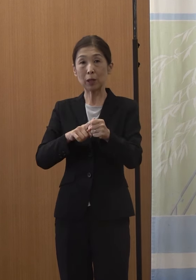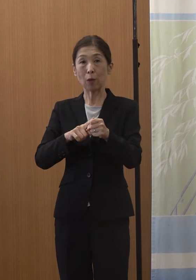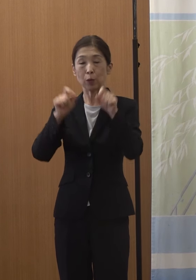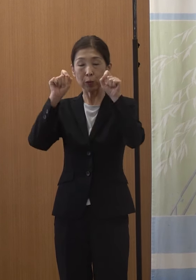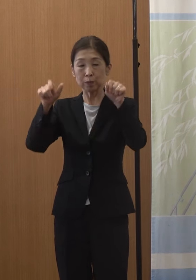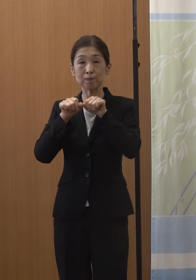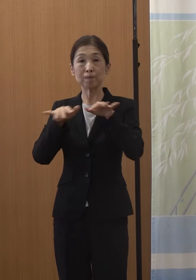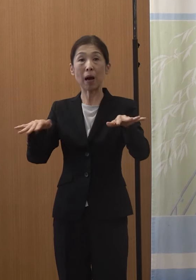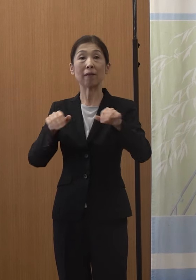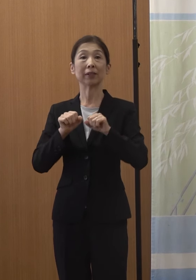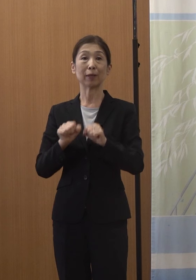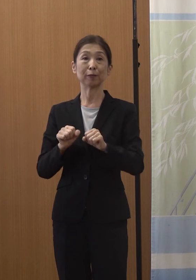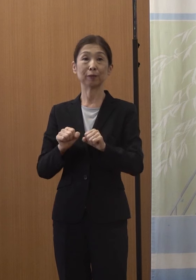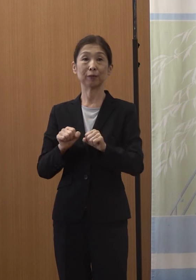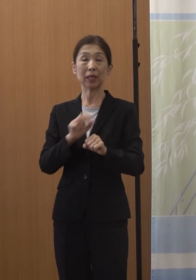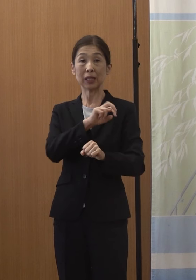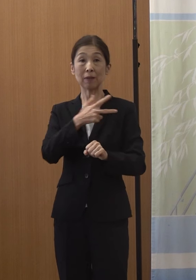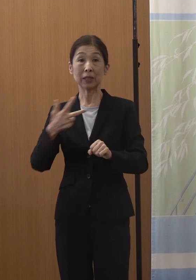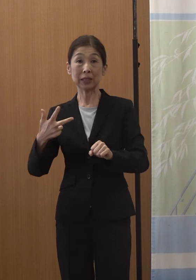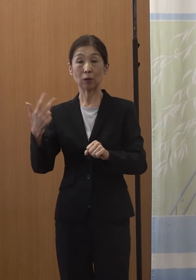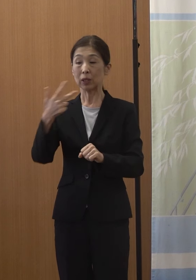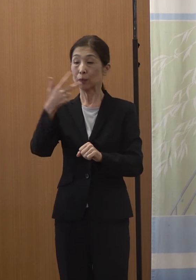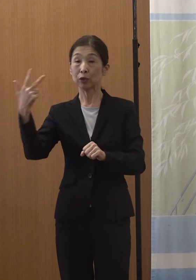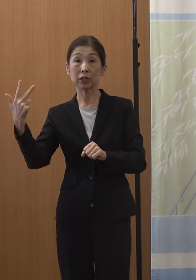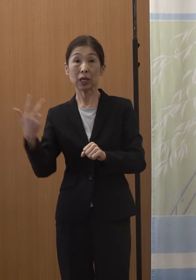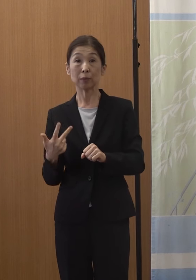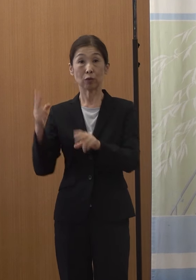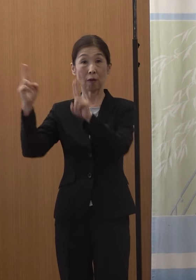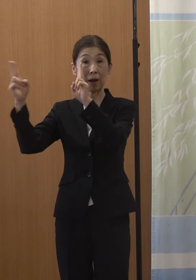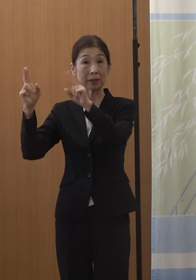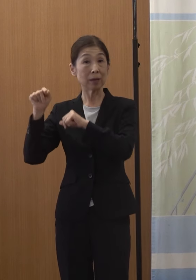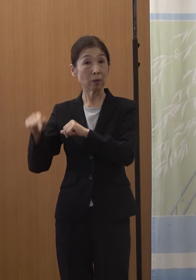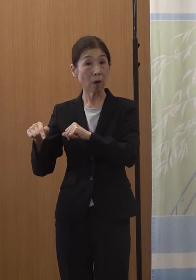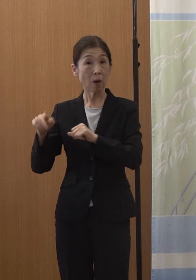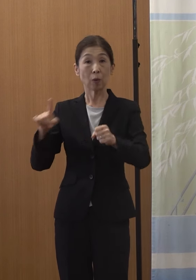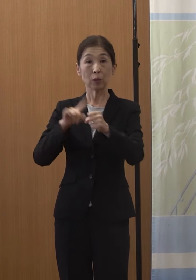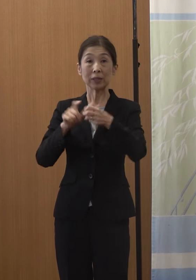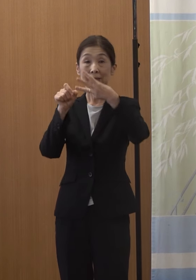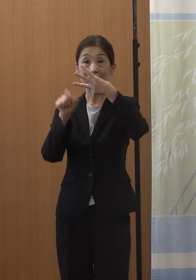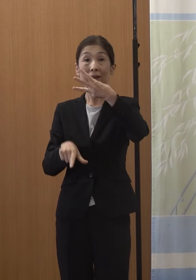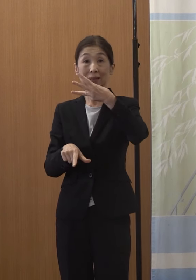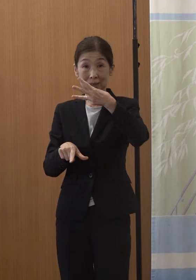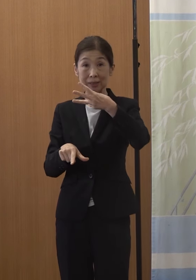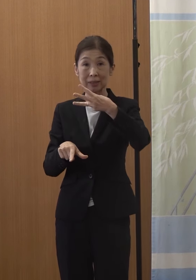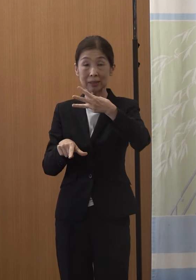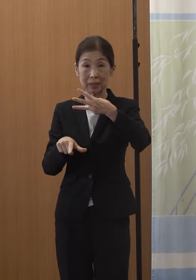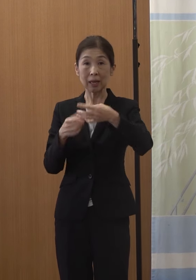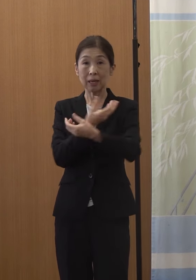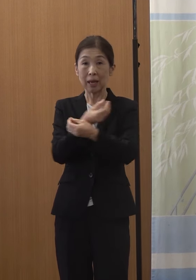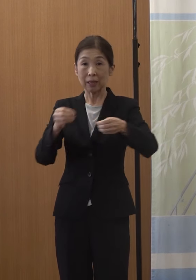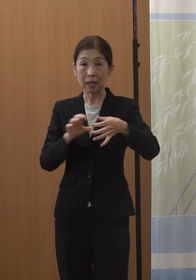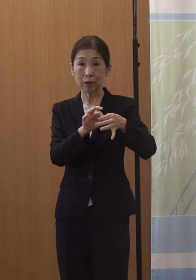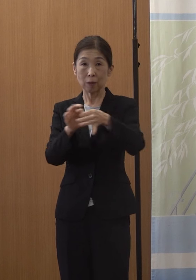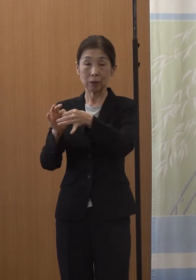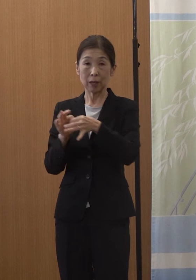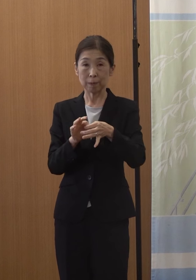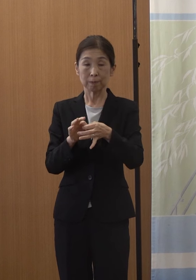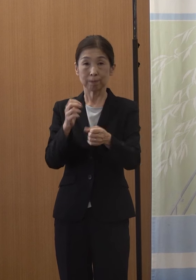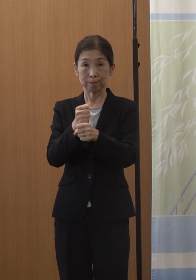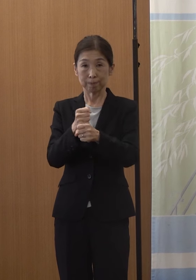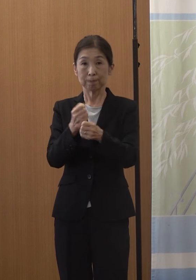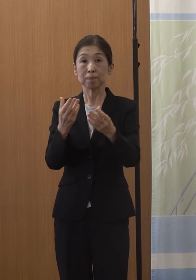ります。本市とセブンイレブンジャパンとは、今年3月に包括連携協定を締結